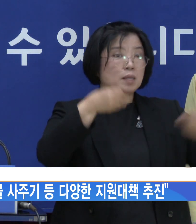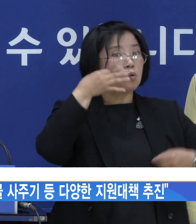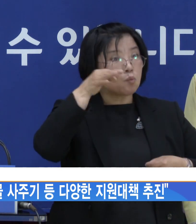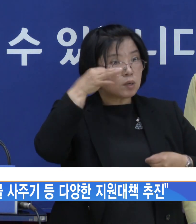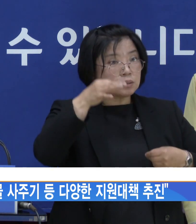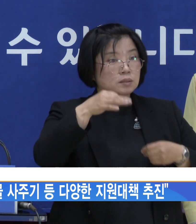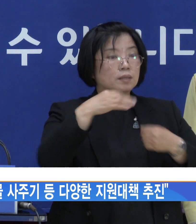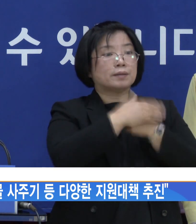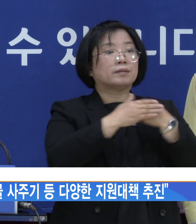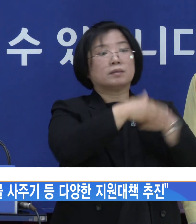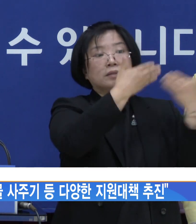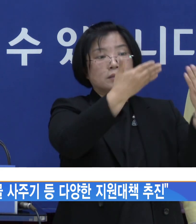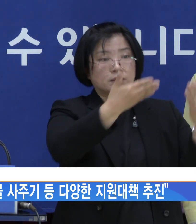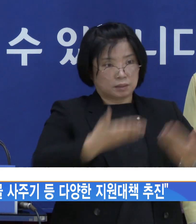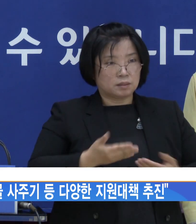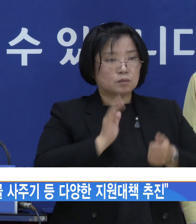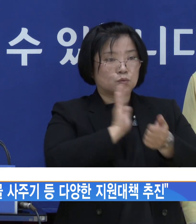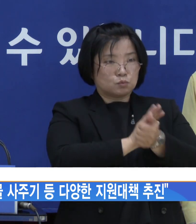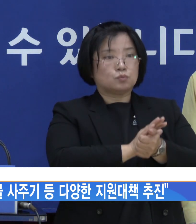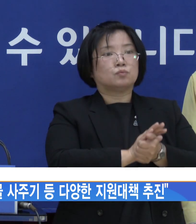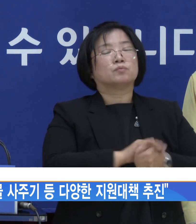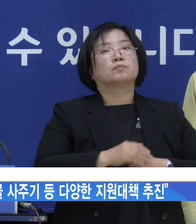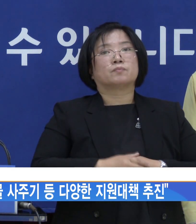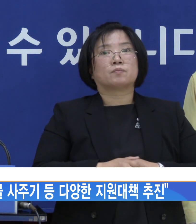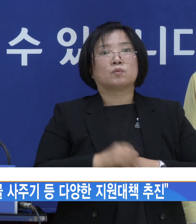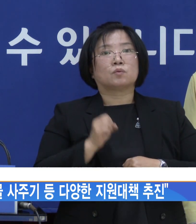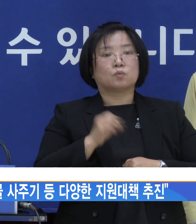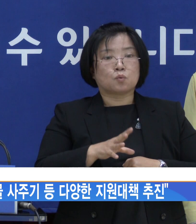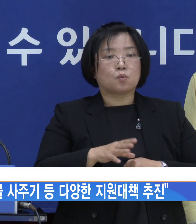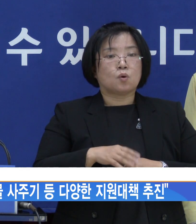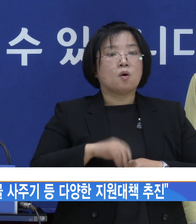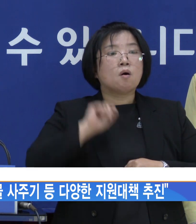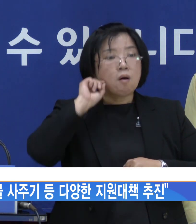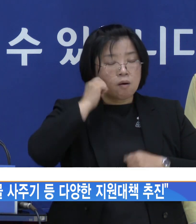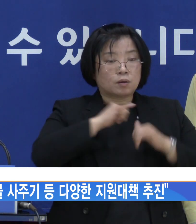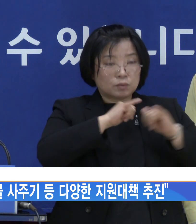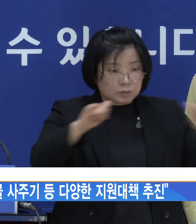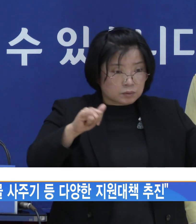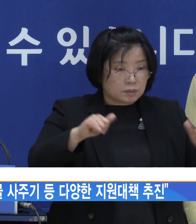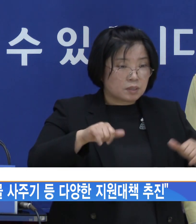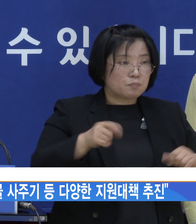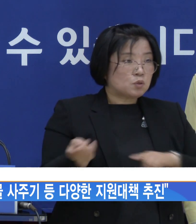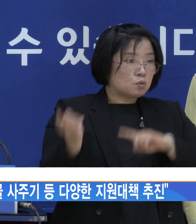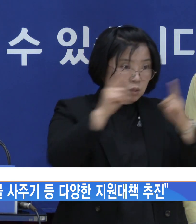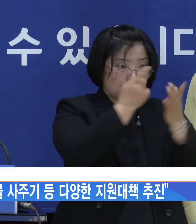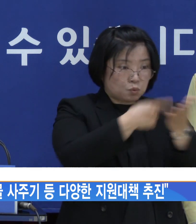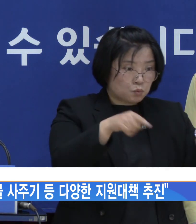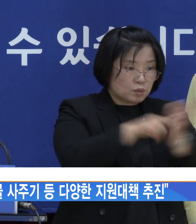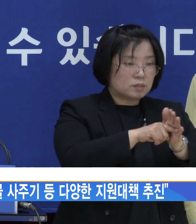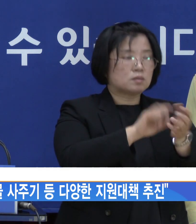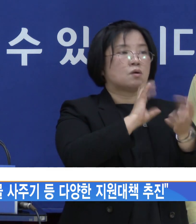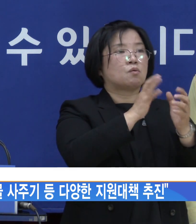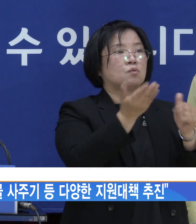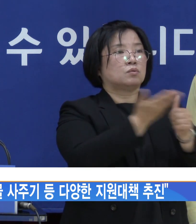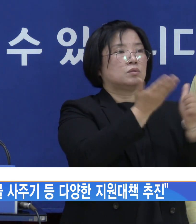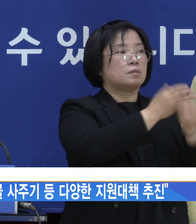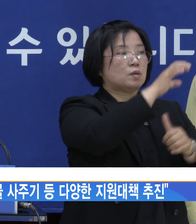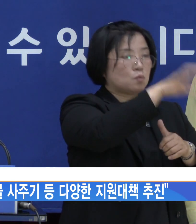침체된 민생경제 회복을 위해서 과일농가의 꽃과 농산물